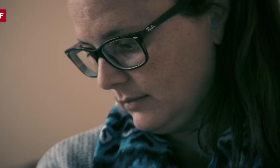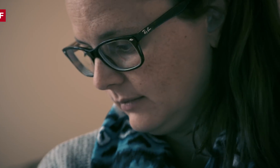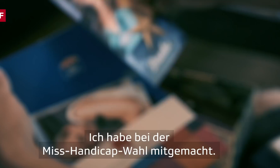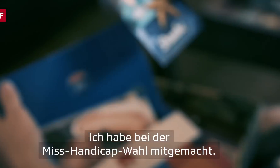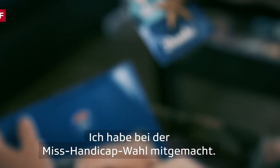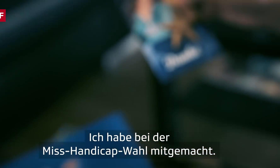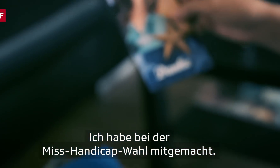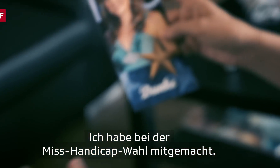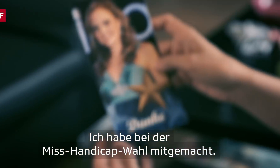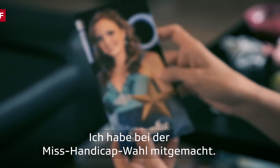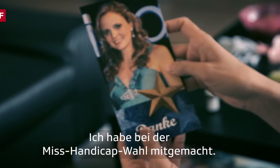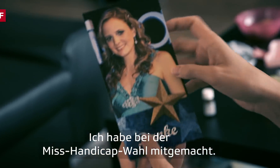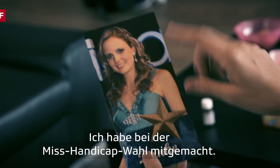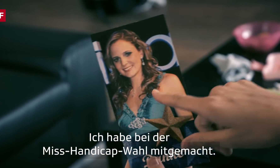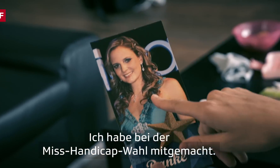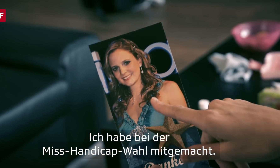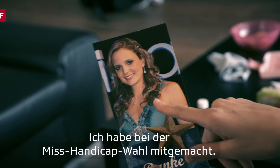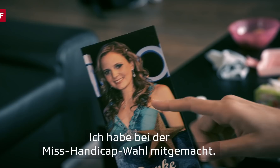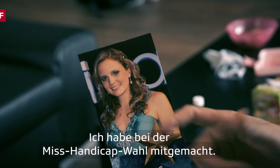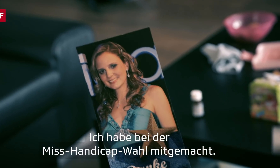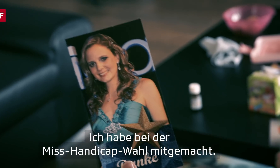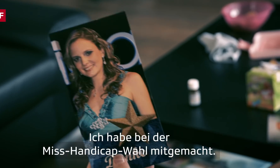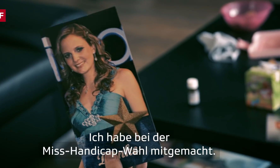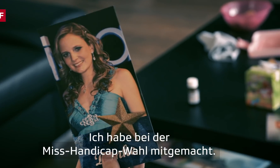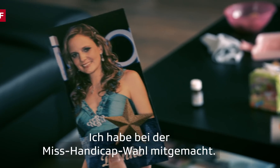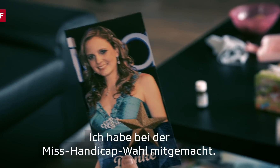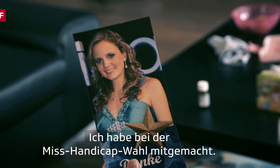Von nicht Handicap habe ich mich gemacht. Nicht Handicap.